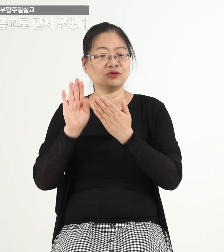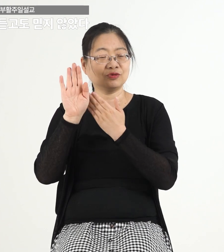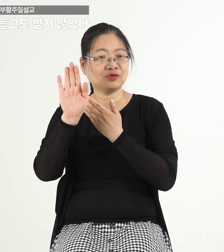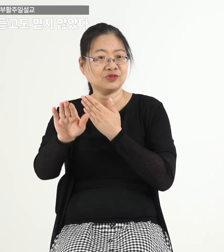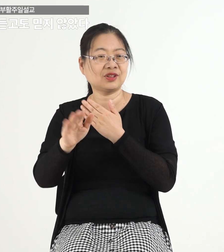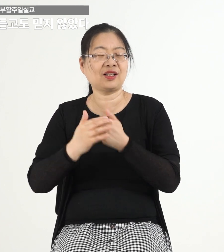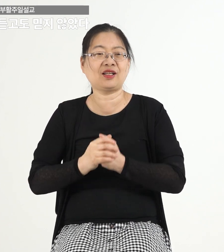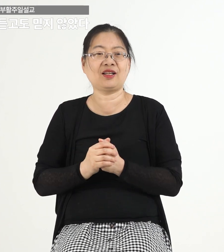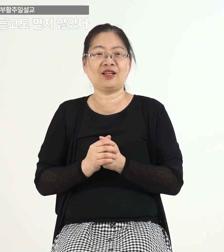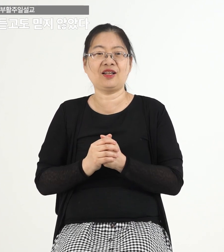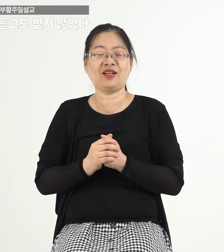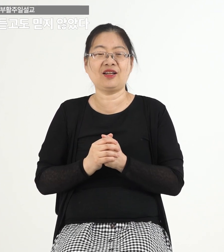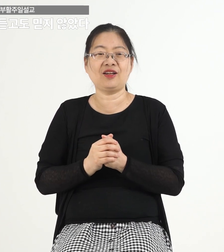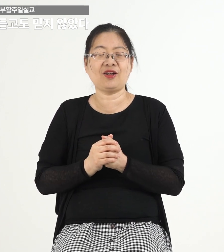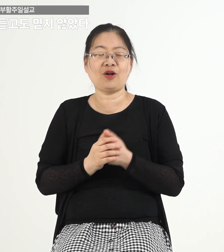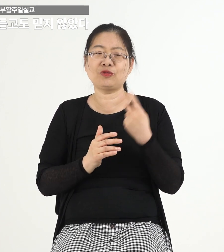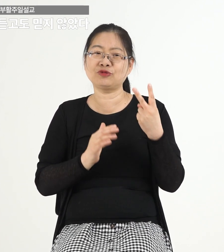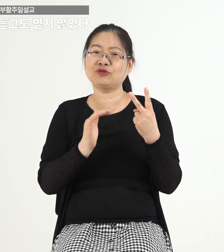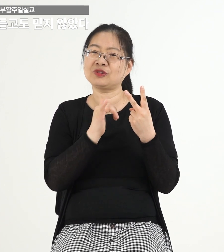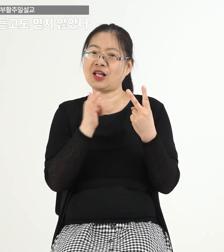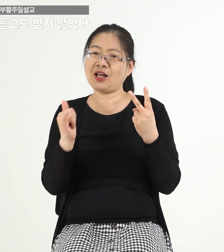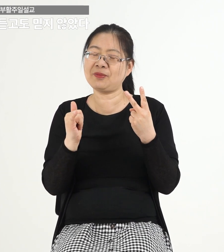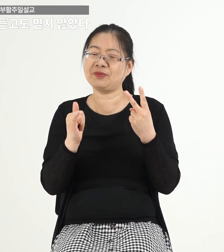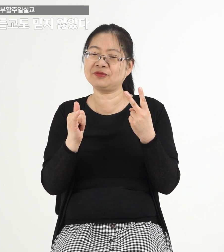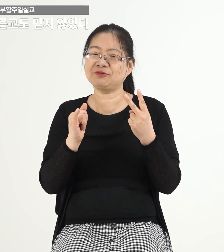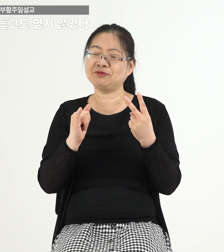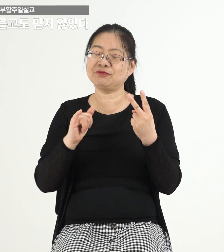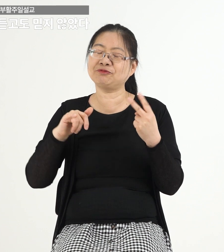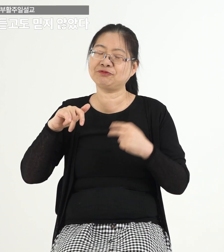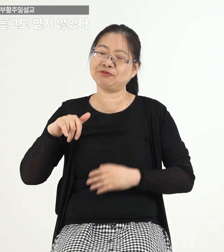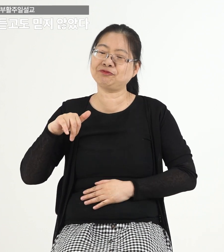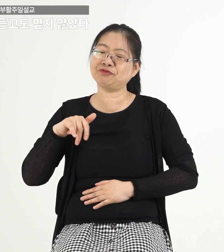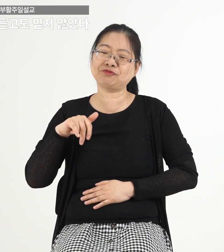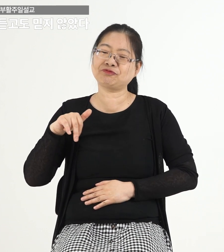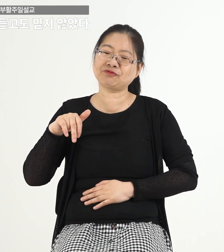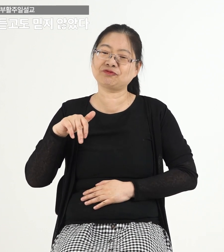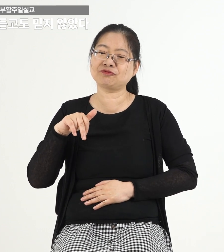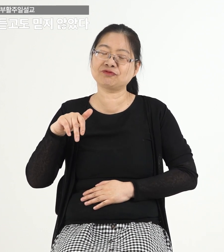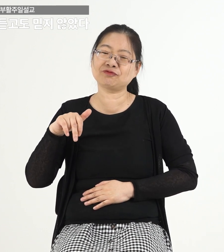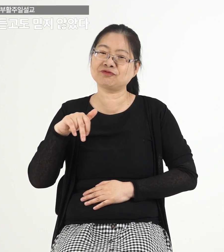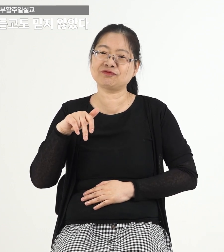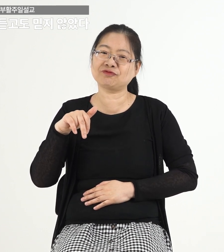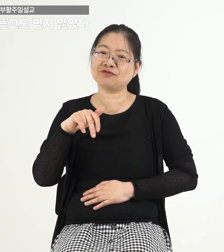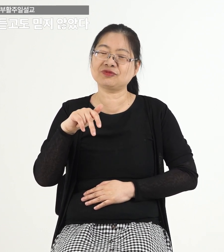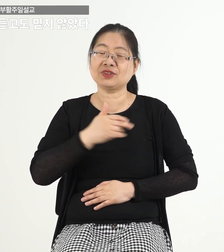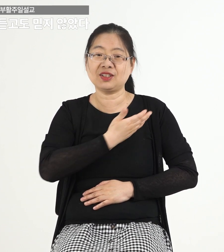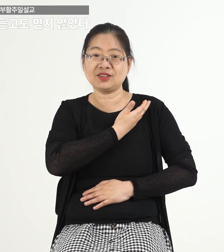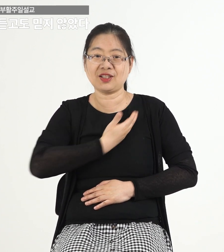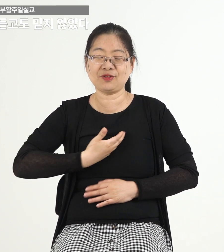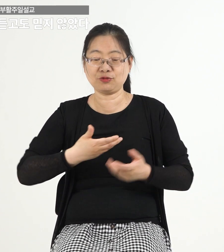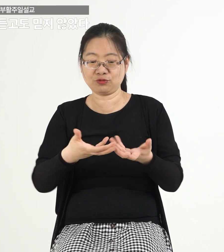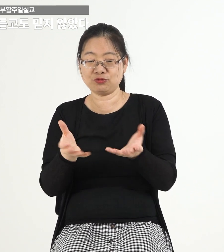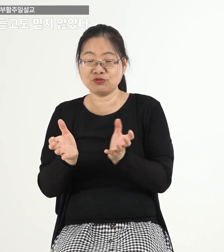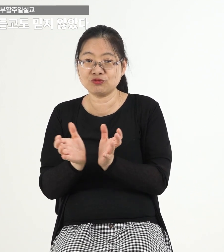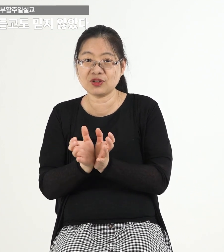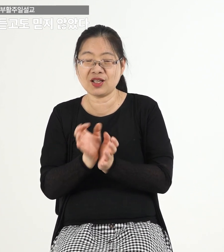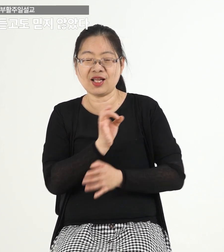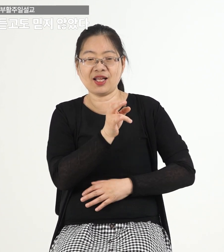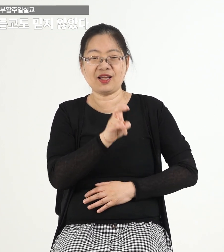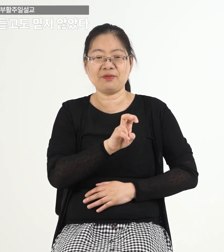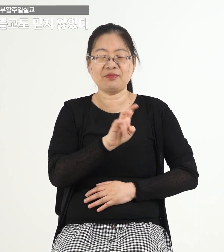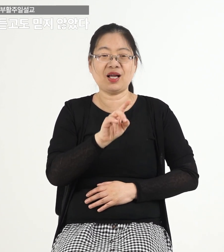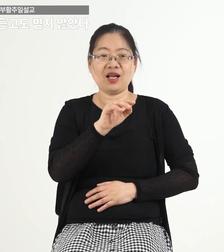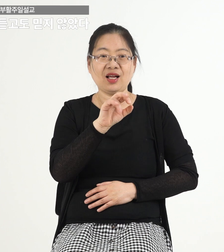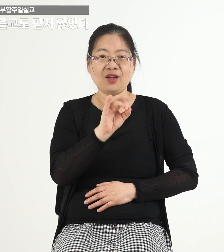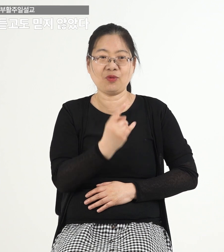후에 그들 중 두 사람이 걸어서, 그러니까 제자들 무리들입니다. 이건 엠마오